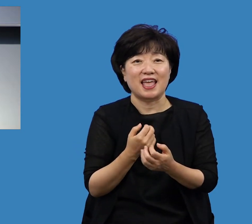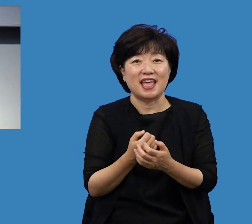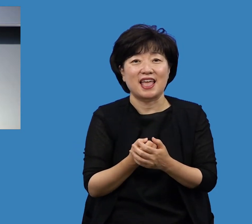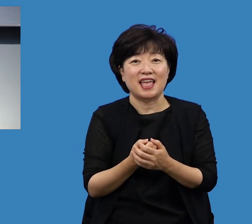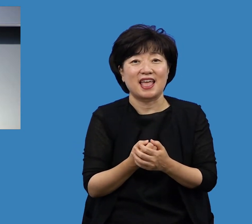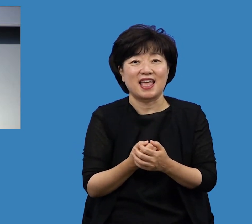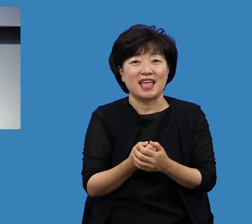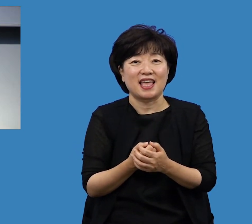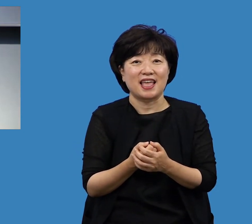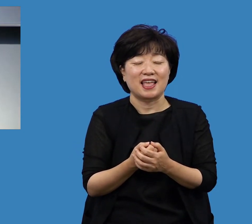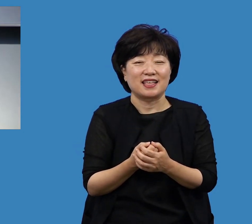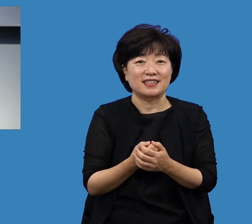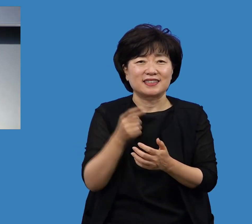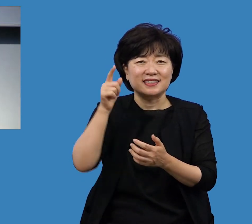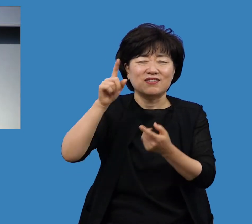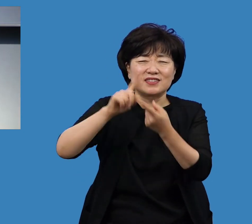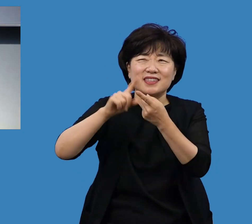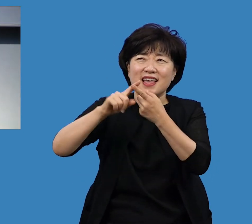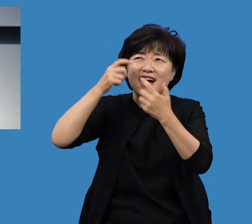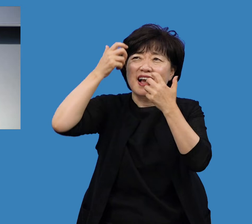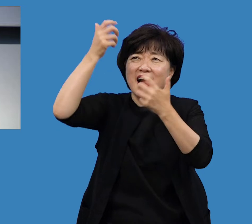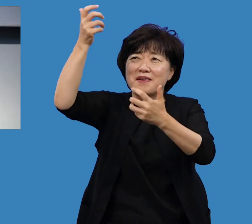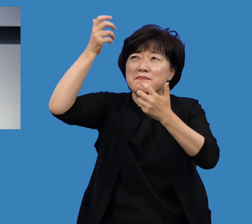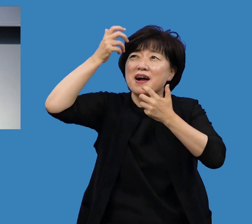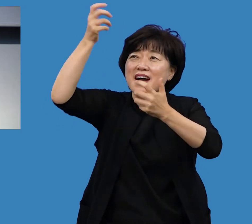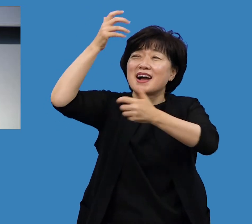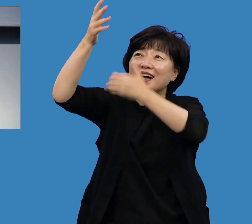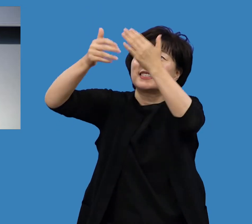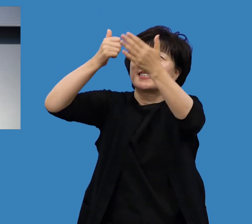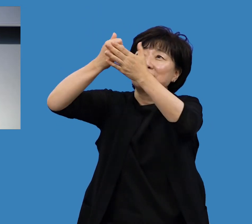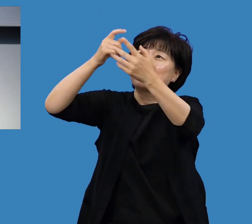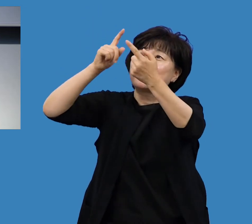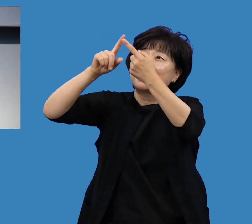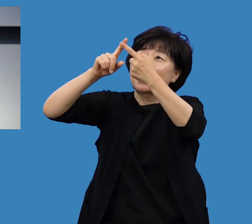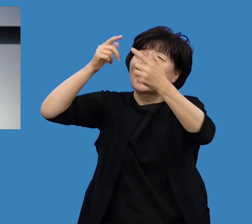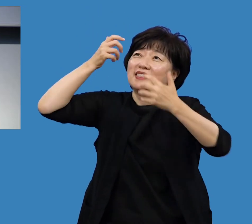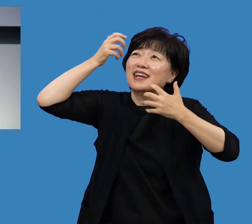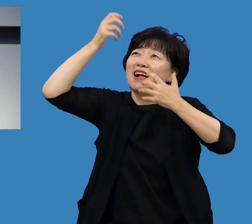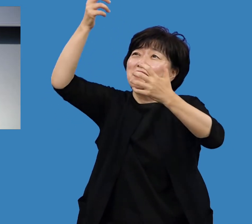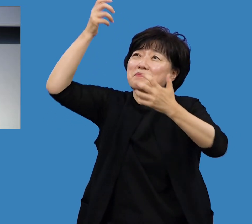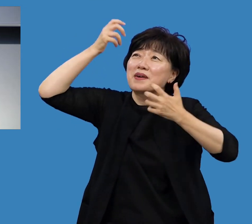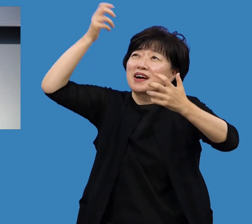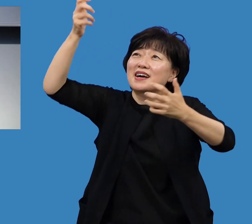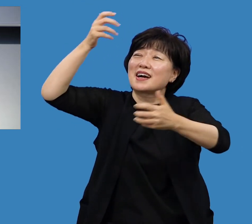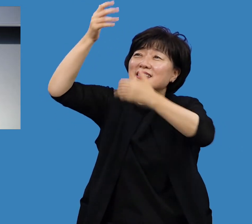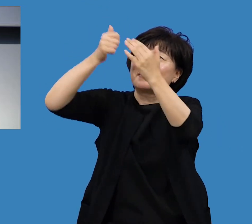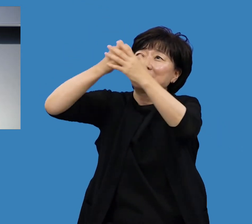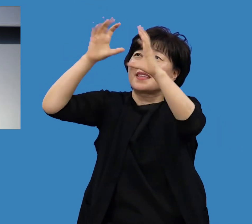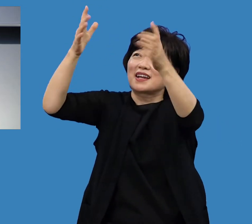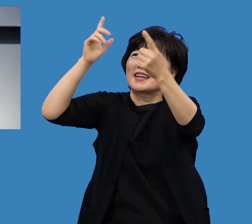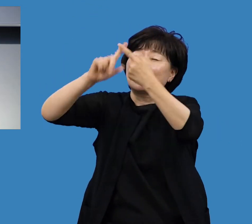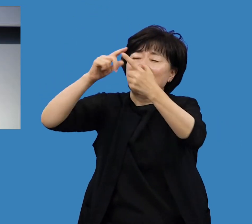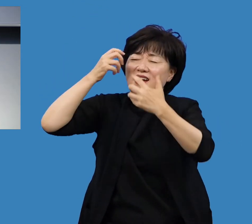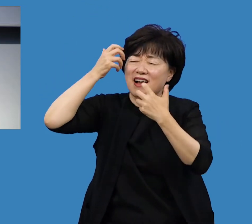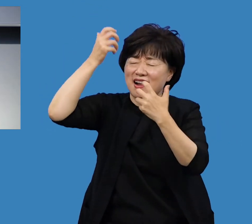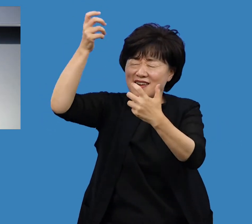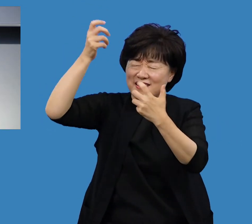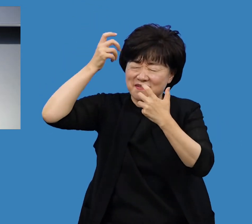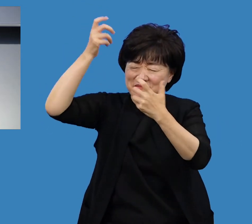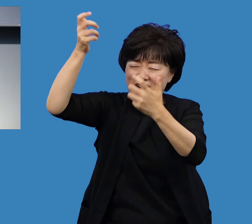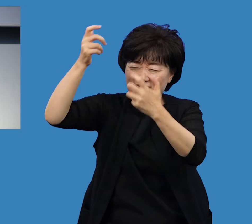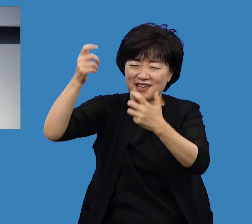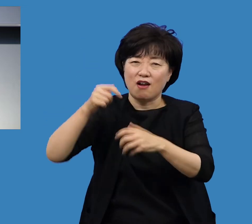그냥 그것을 향한 갈망이, 하나님을 향한 갈망이, 또 하나님의 나라를 향한 갈망이 막 내 안에 일어나기